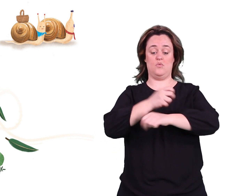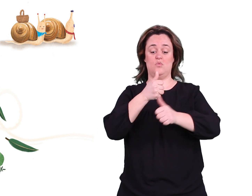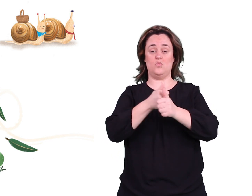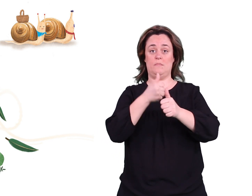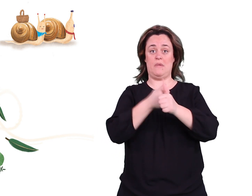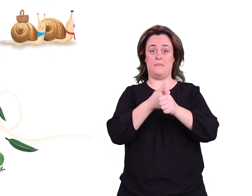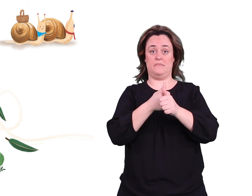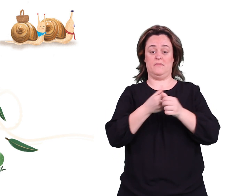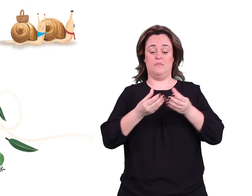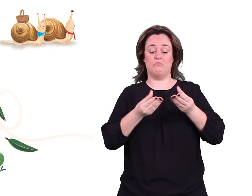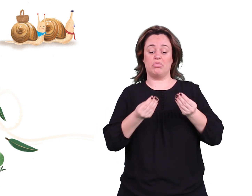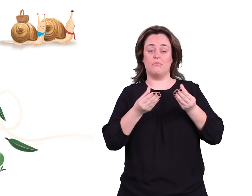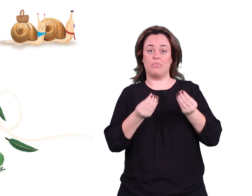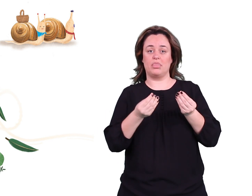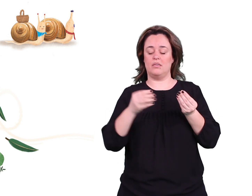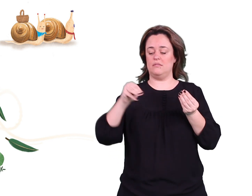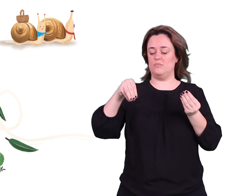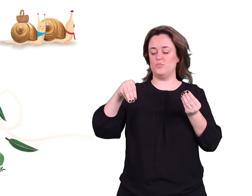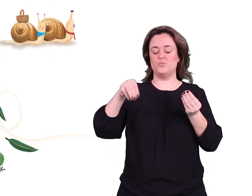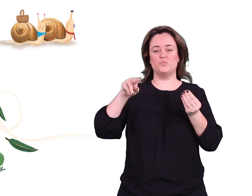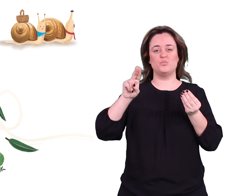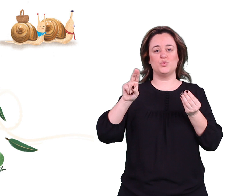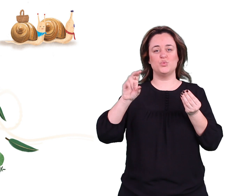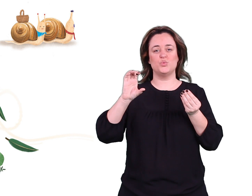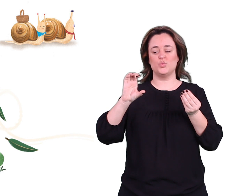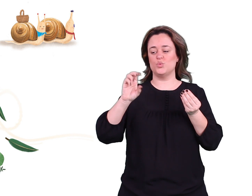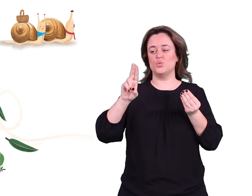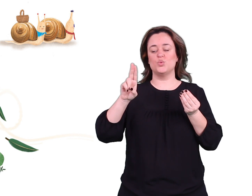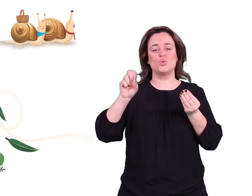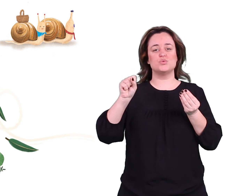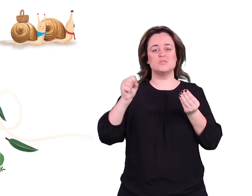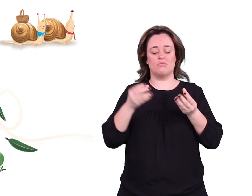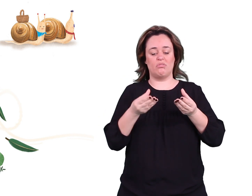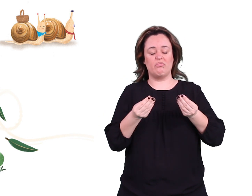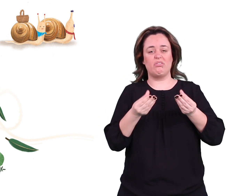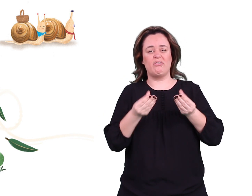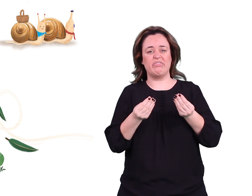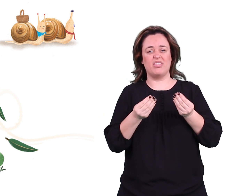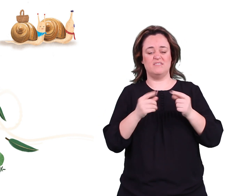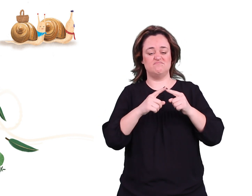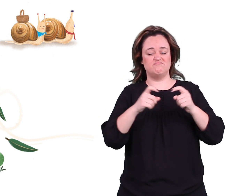Pour se déplacer, l'escargot sécrète différents mucus,